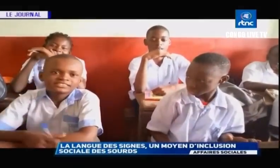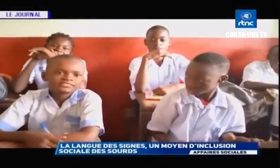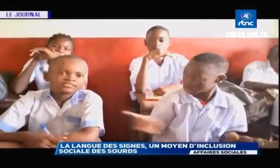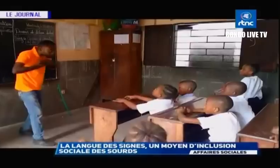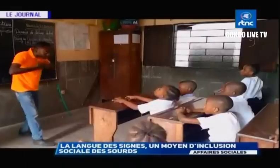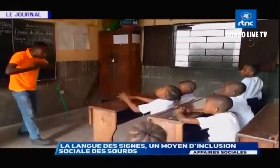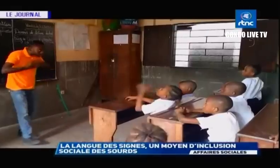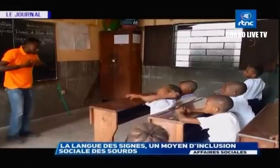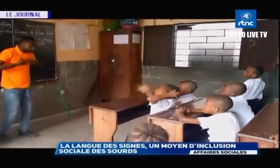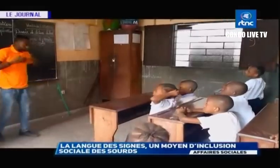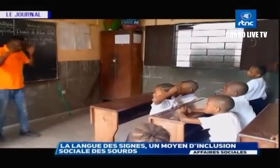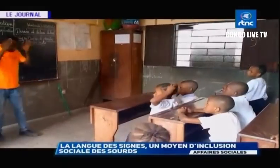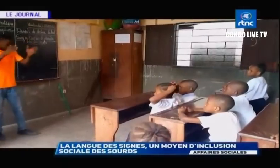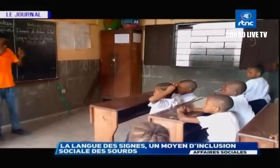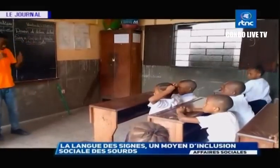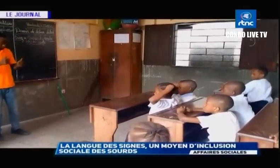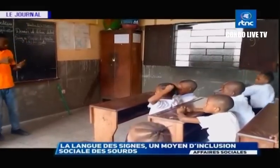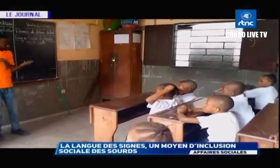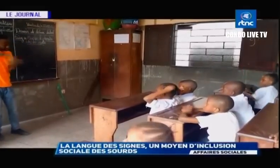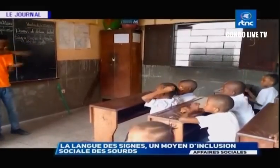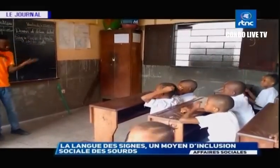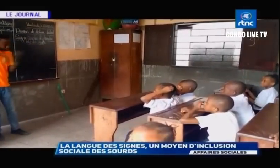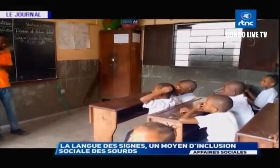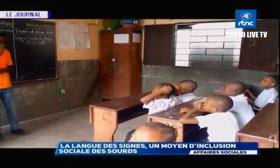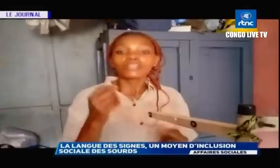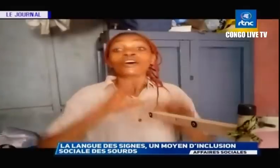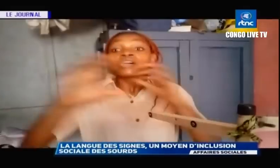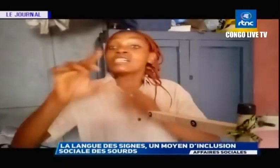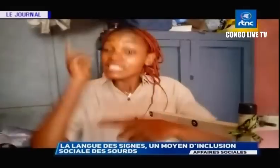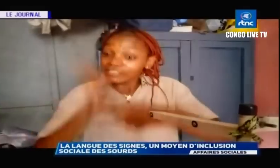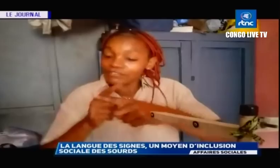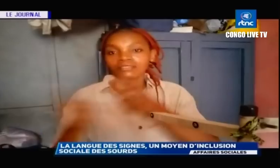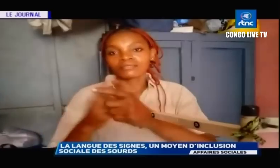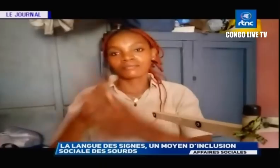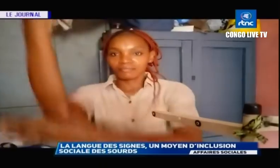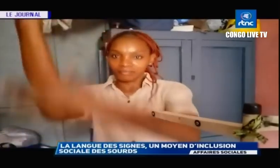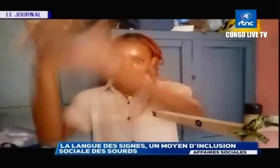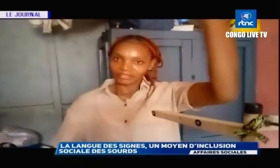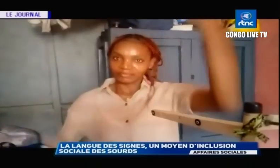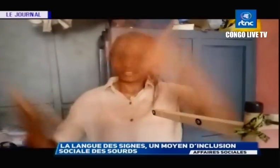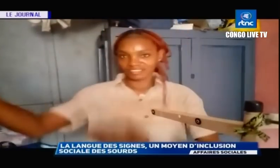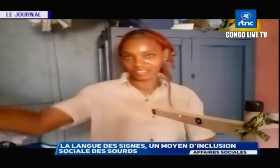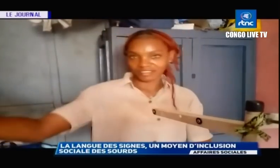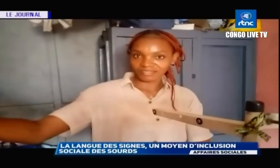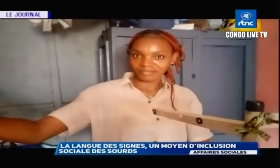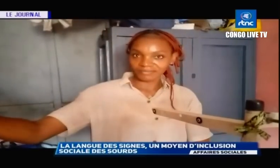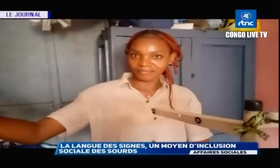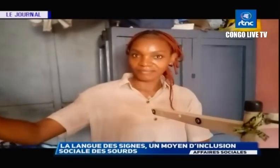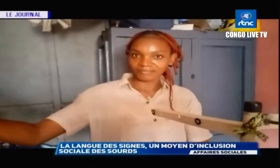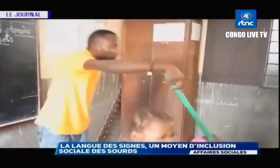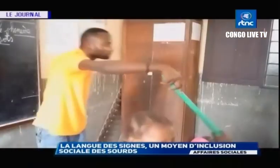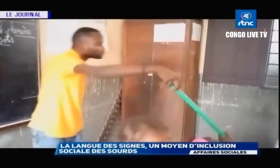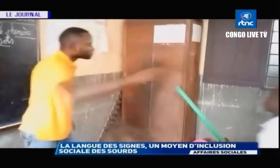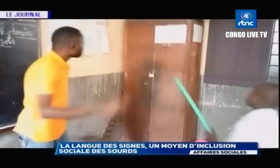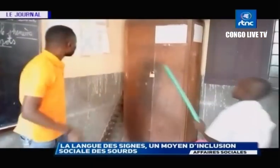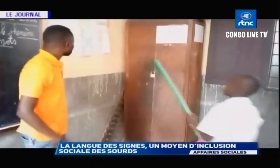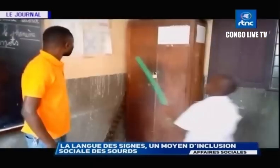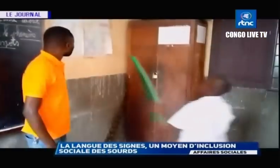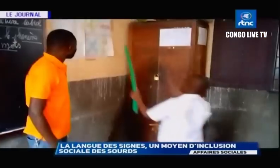un bon nombre de Congolais ne favorise pas l'intégration de cette catégorie sociale. Pourtant, selon les estimations, la République démocratique du